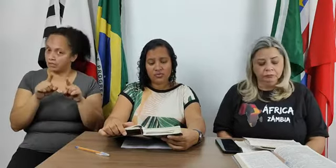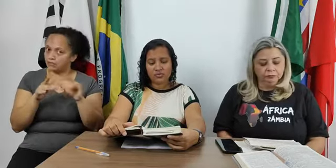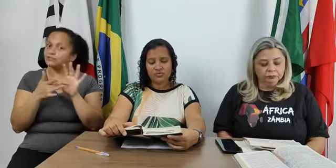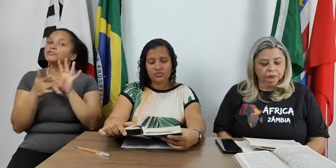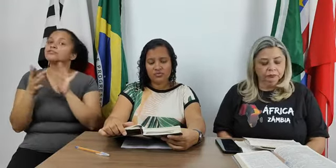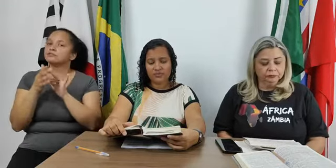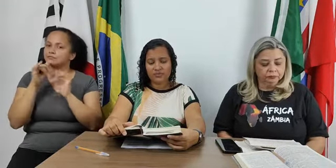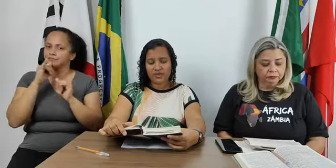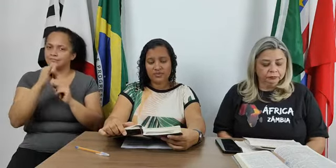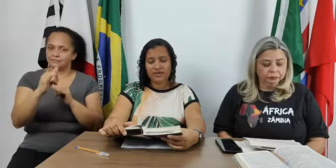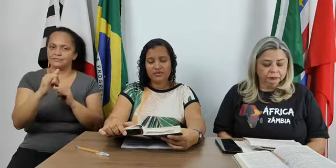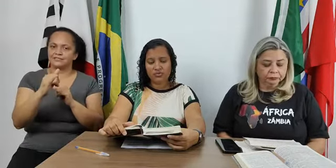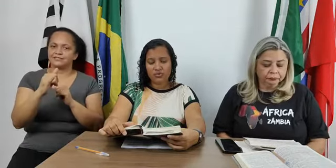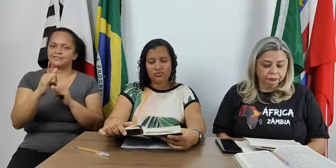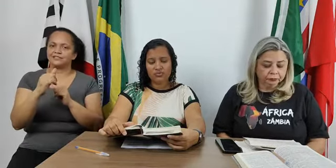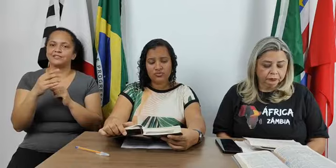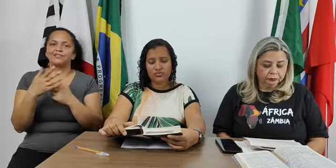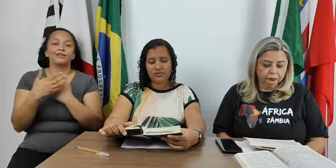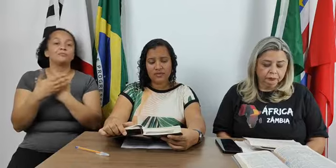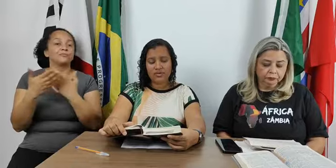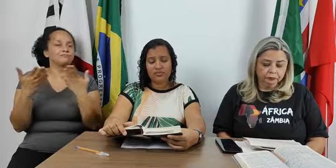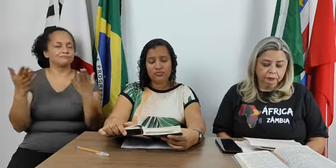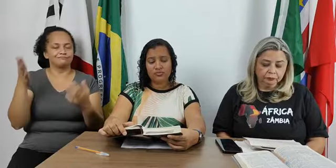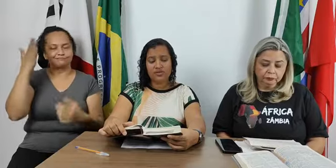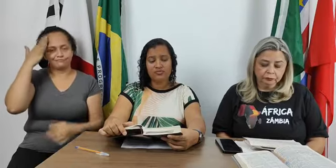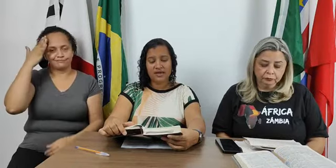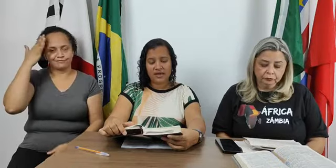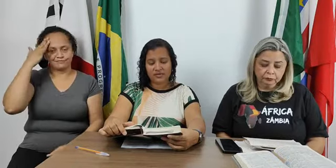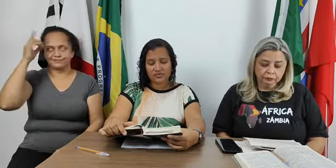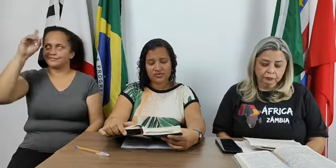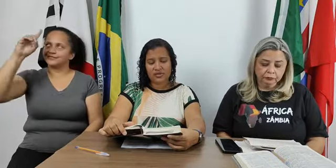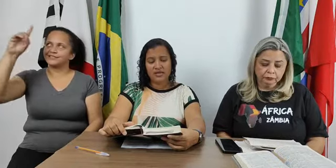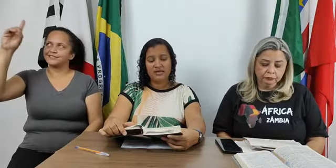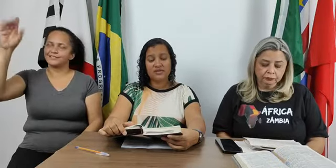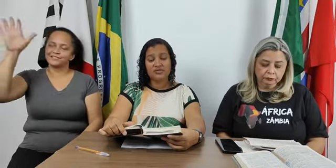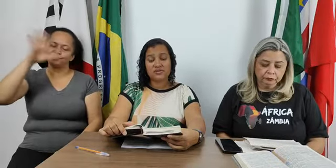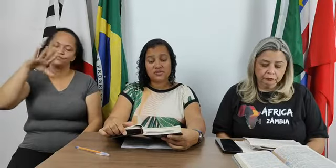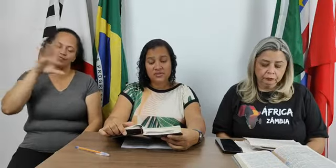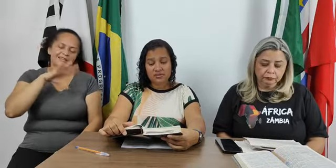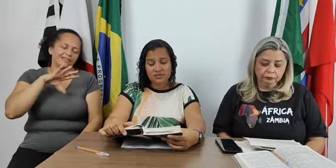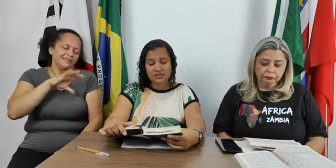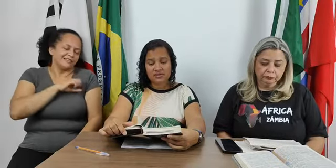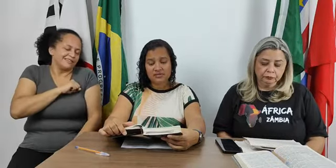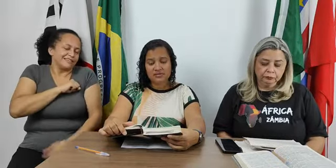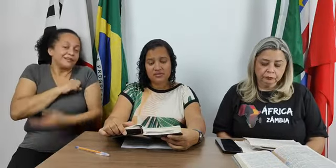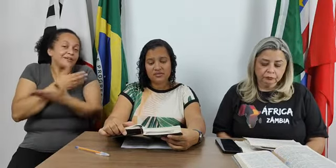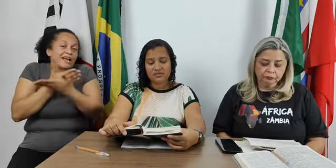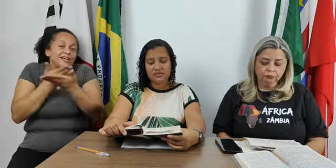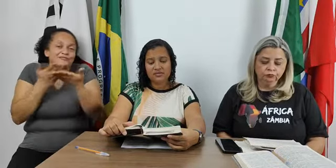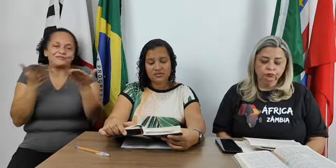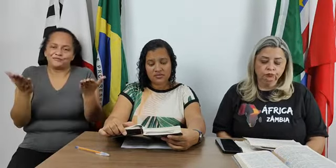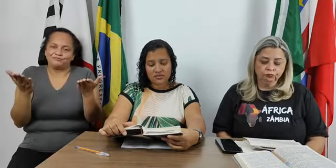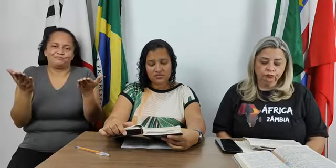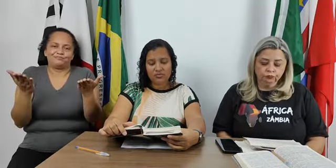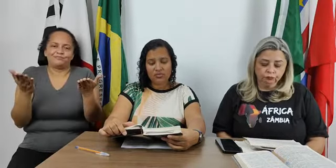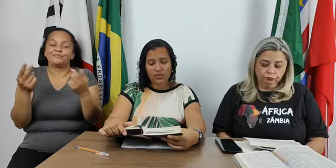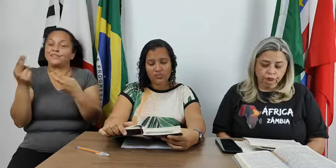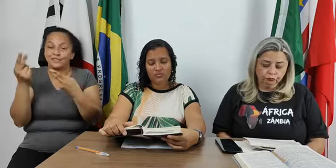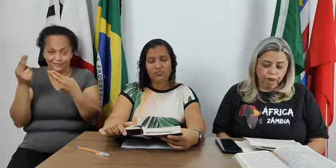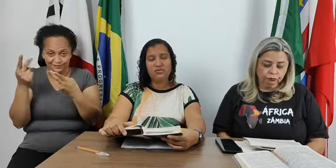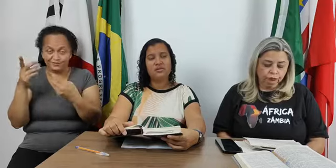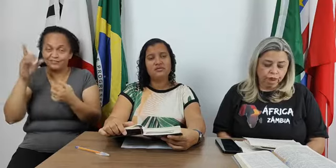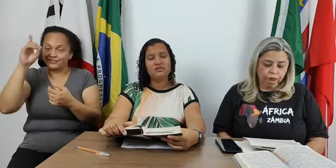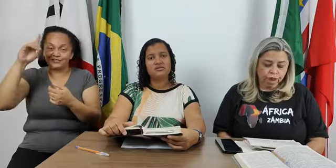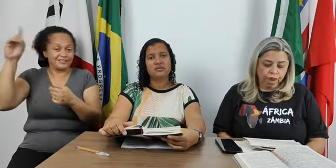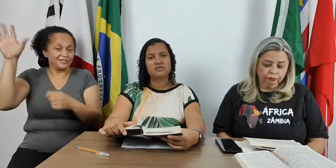que todo mundo saiba que tu me enviaste e que os amas tanto